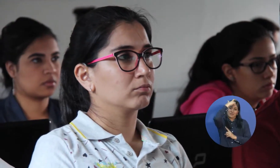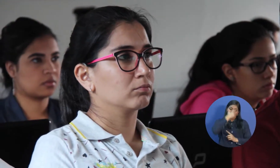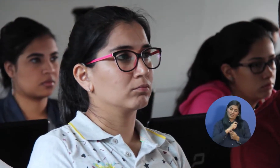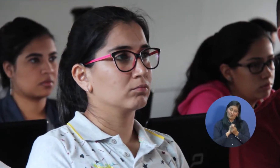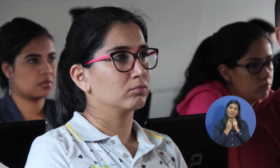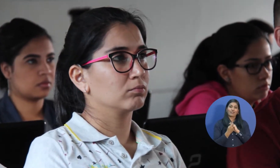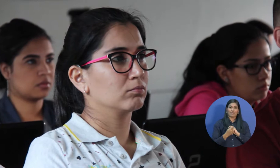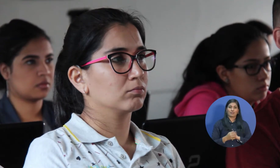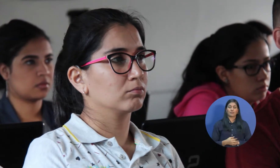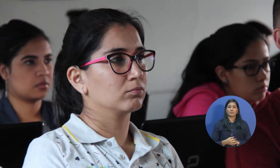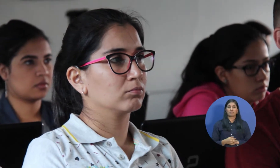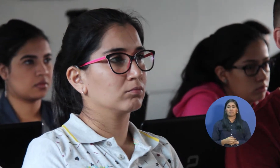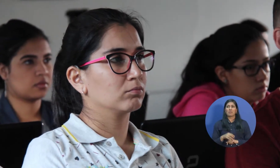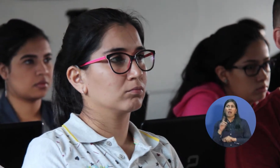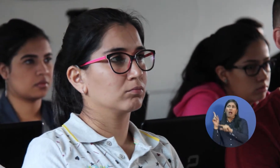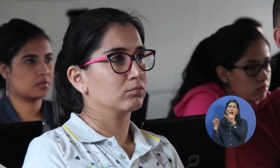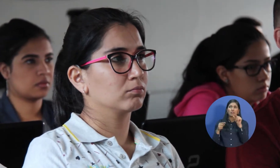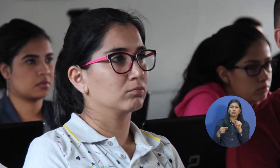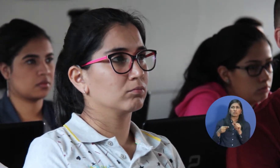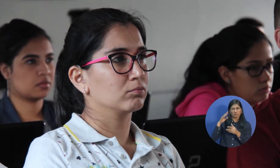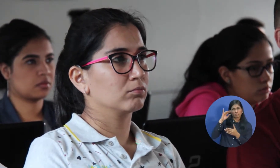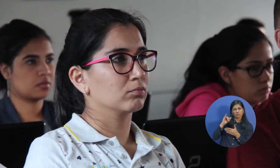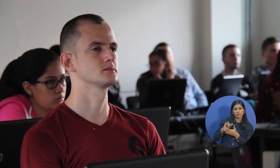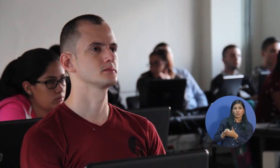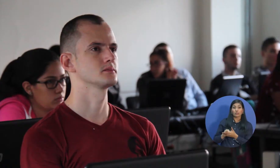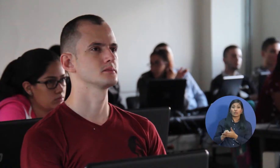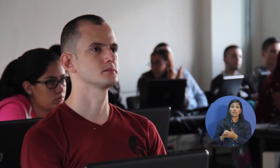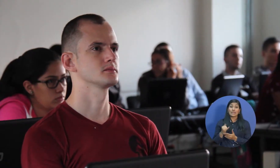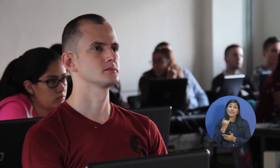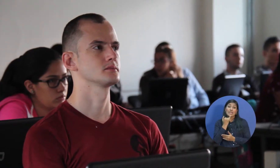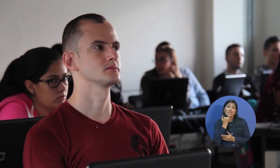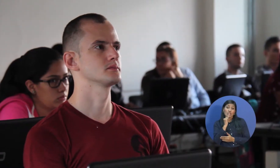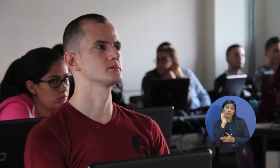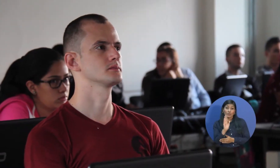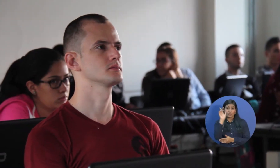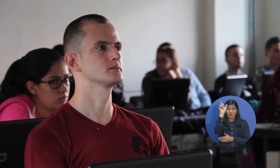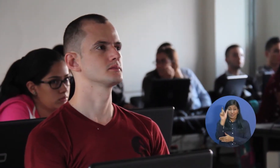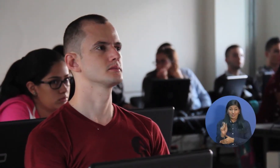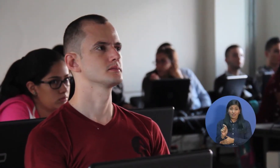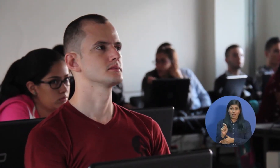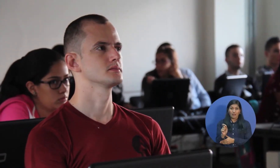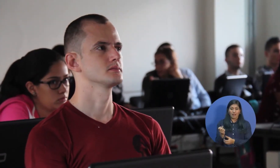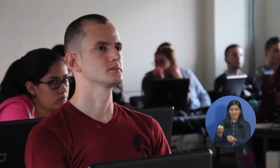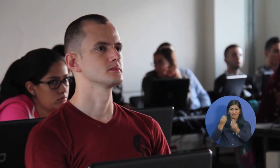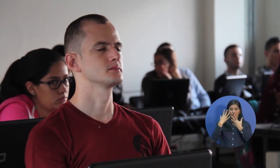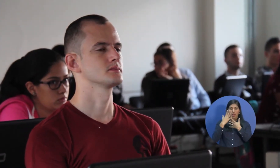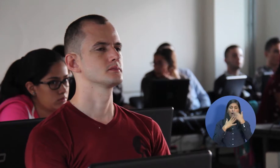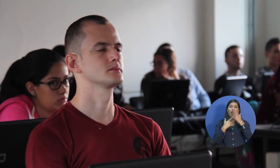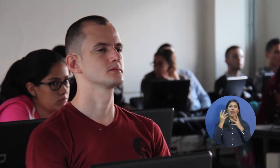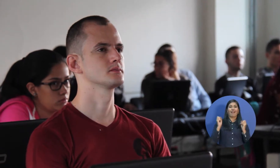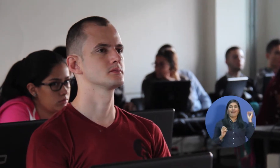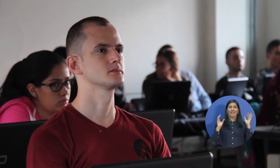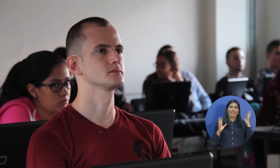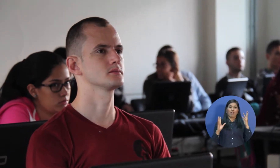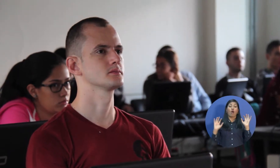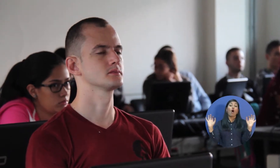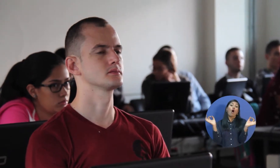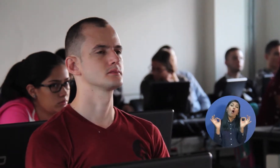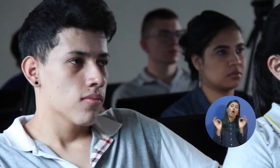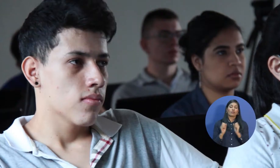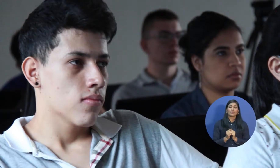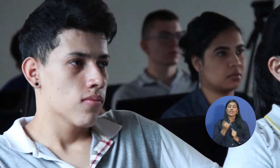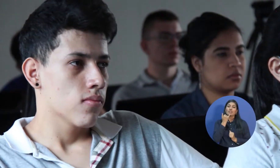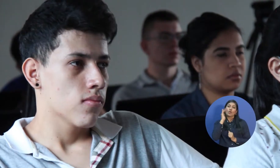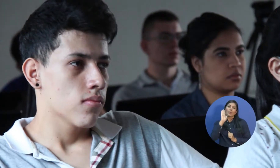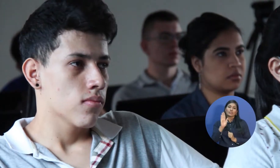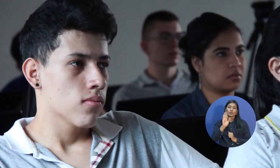personalidad de quienes lo hacen. Hay quienes dicen, por ejemplo, que aprender a hablar italiano te hace más expresivo con las manos, o que